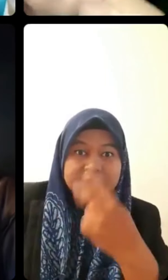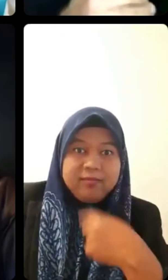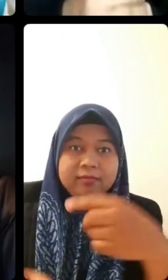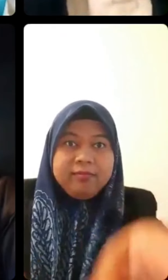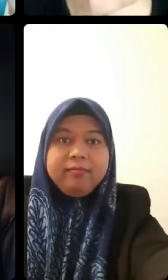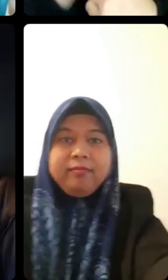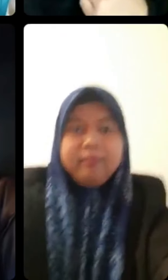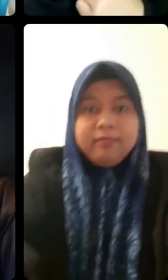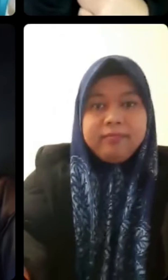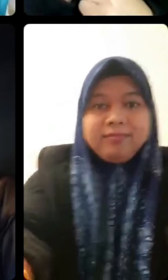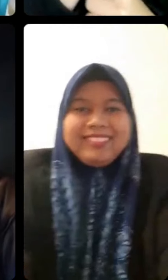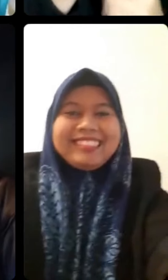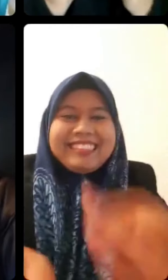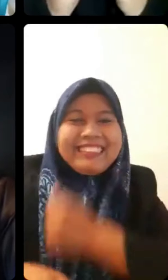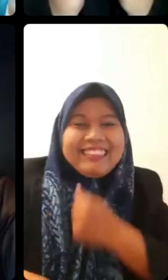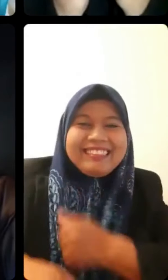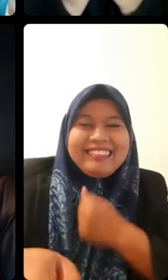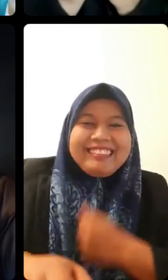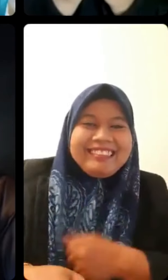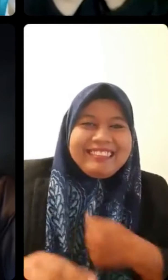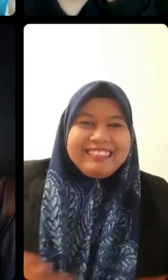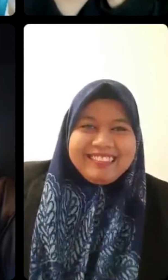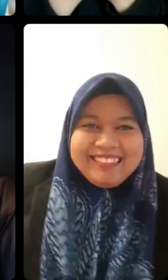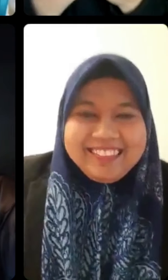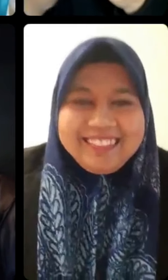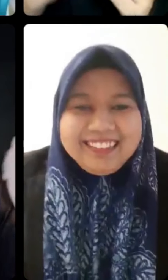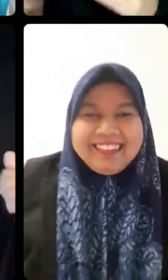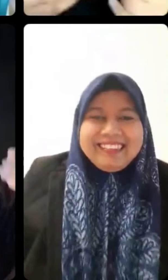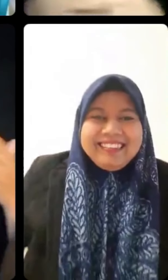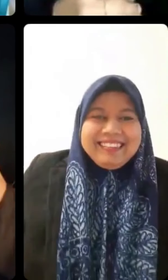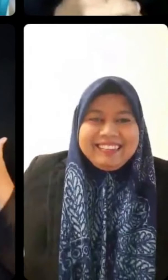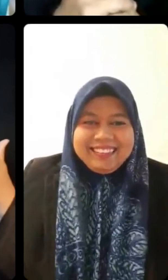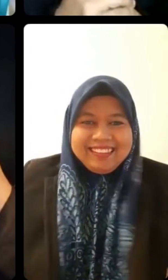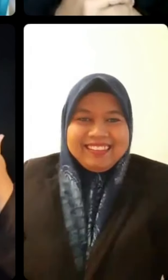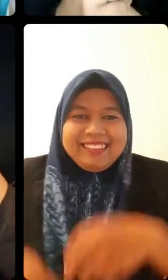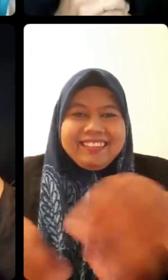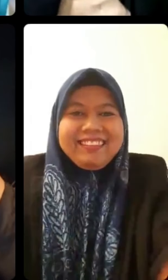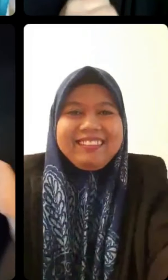sekaranglah, okay, sebab viewers pun dah 32 orang. Saya rasa ni dah okay.